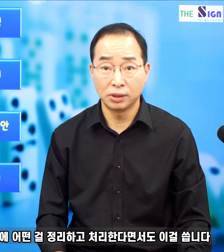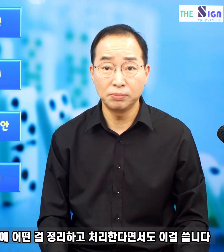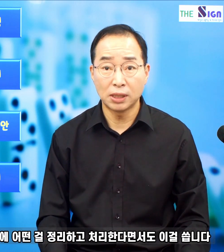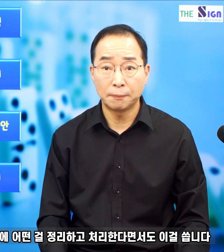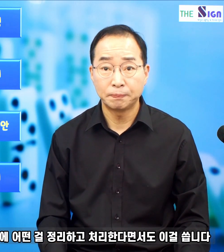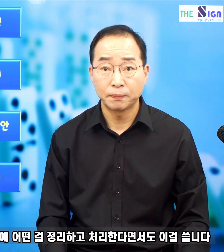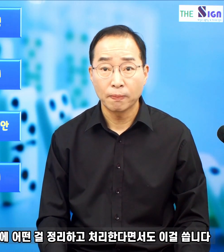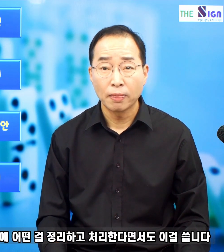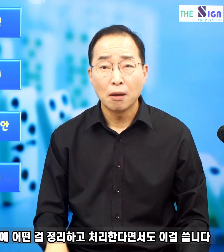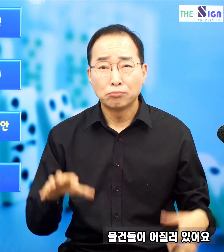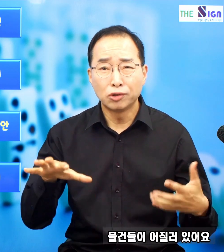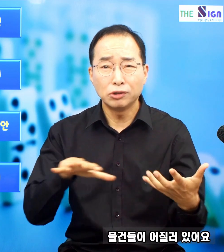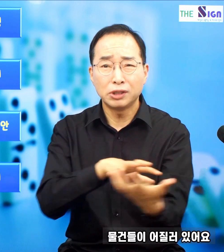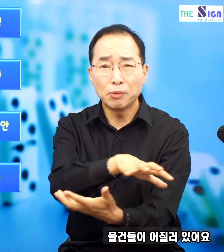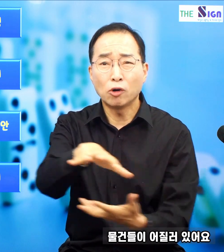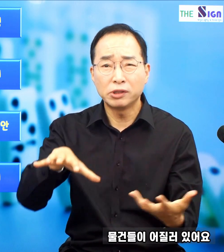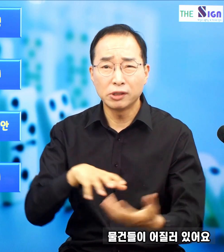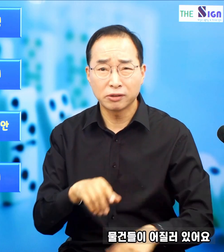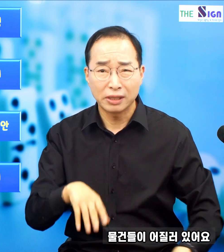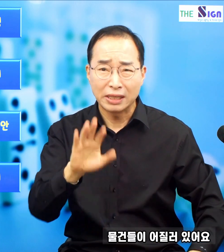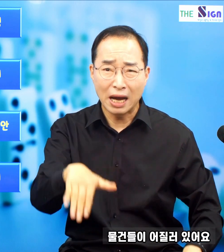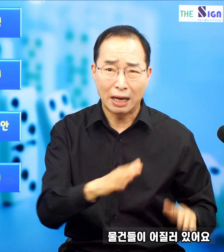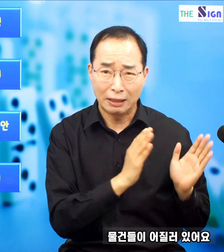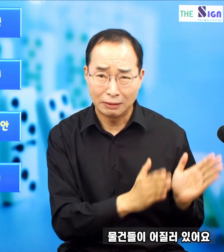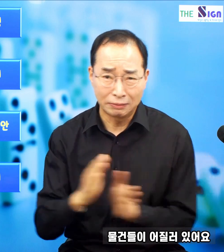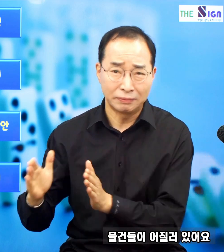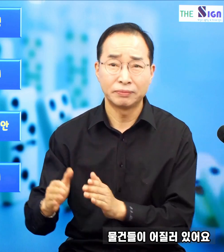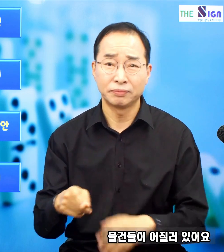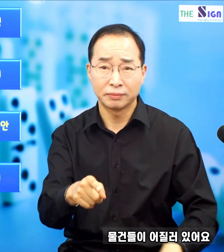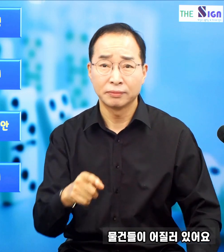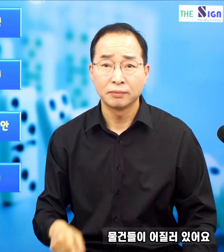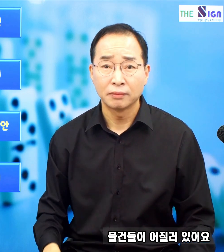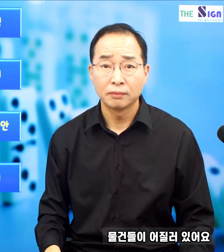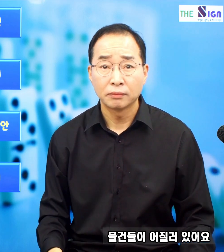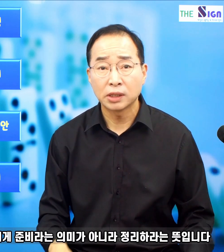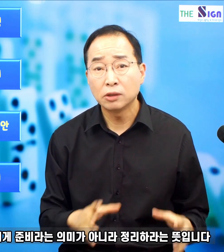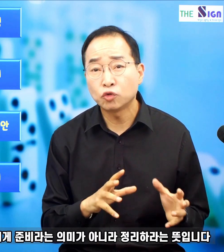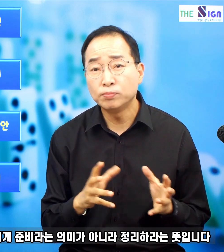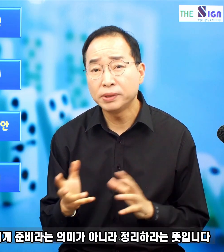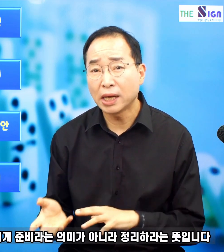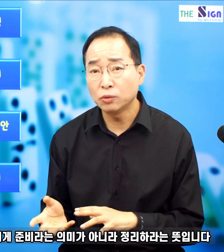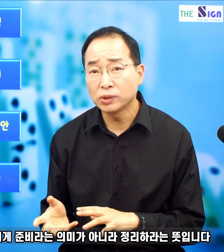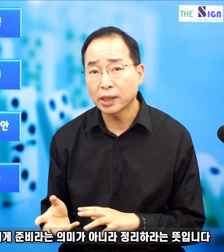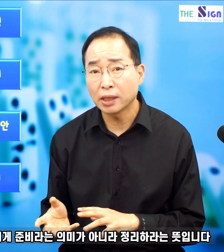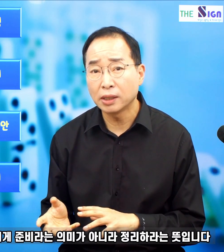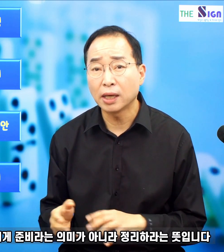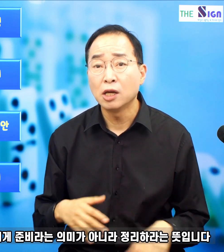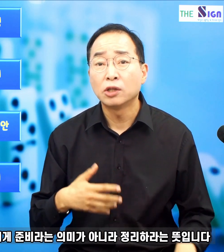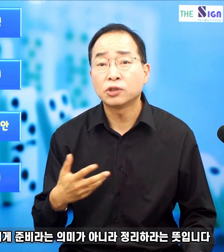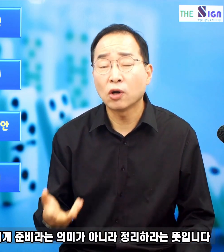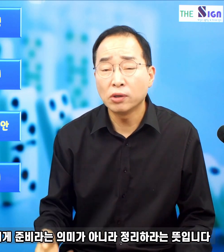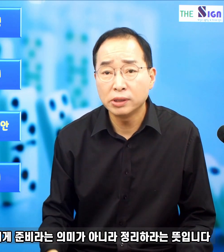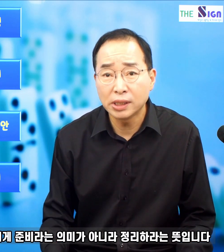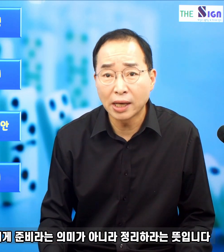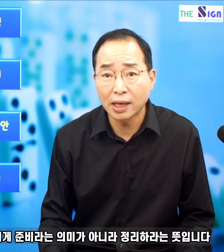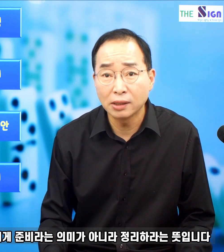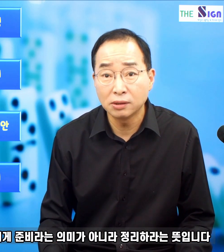씁니다. 물건들이 뭐 어디로 있어요? 야! 자, 이게 준비라는 동작이 아니라 정리하라는